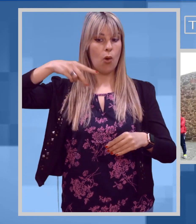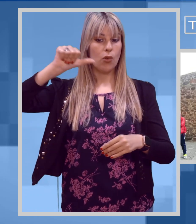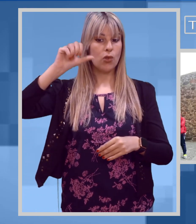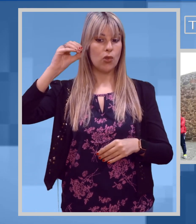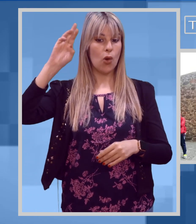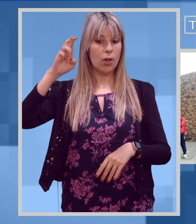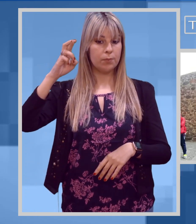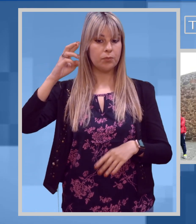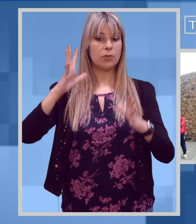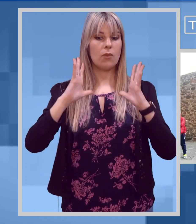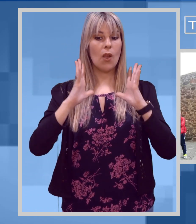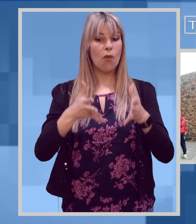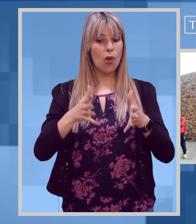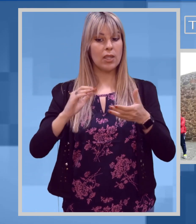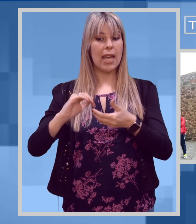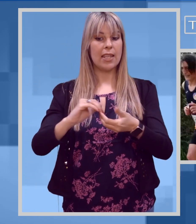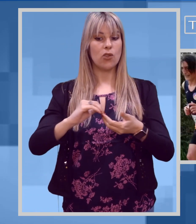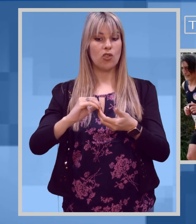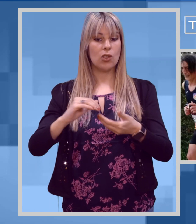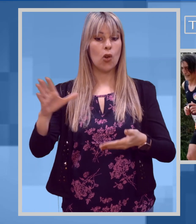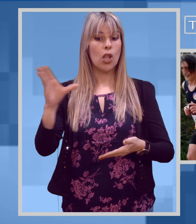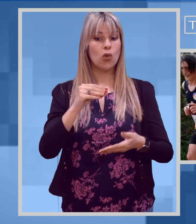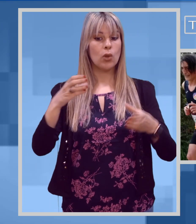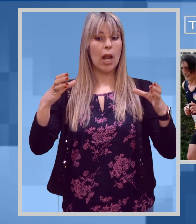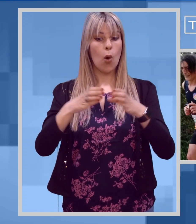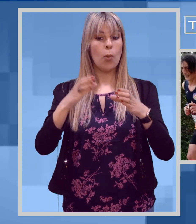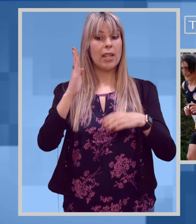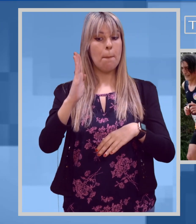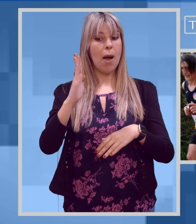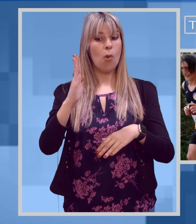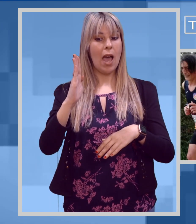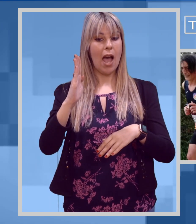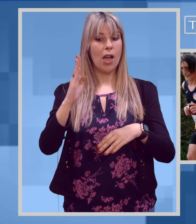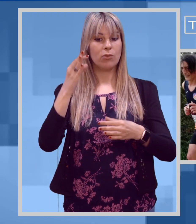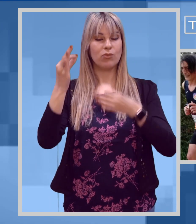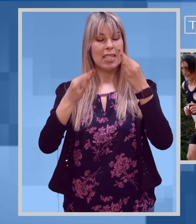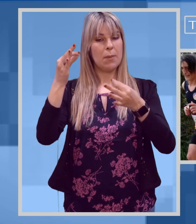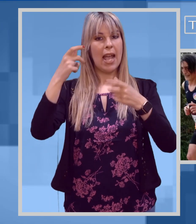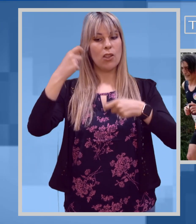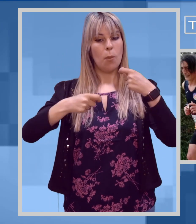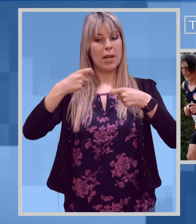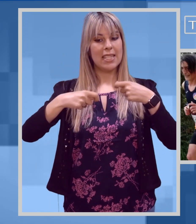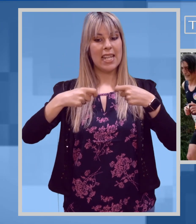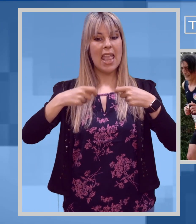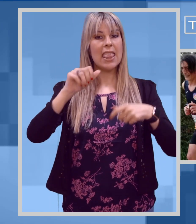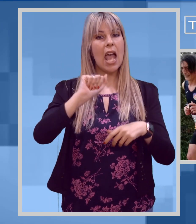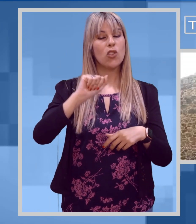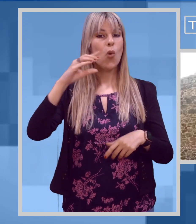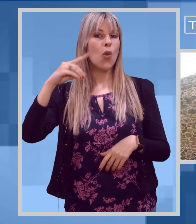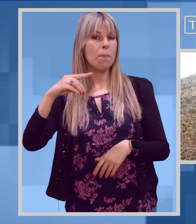volontari, associazioni e tutta la comunità di Bauladu, ha affermato il presidente Antonio Pintus.